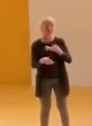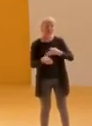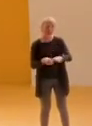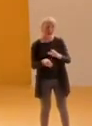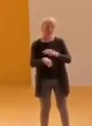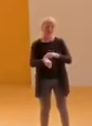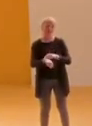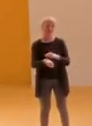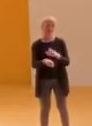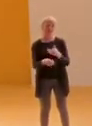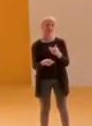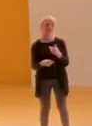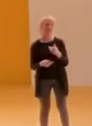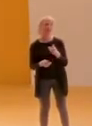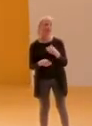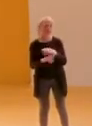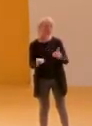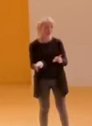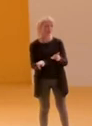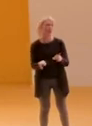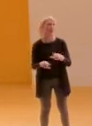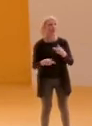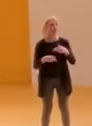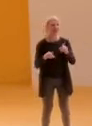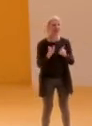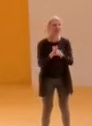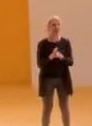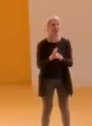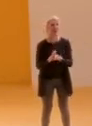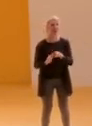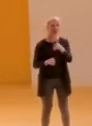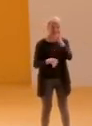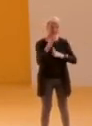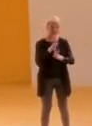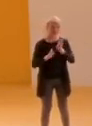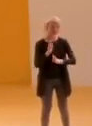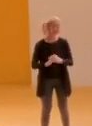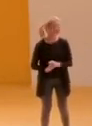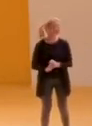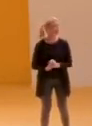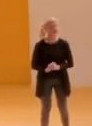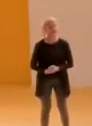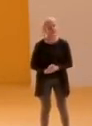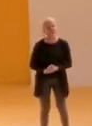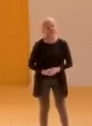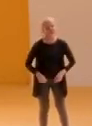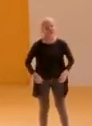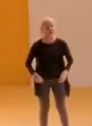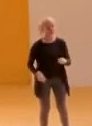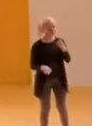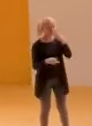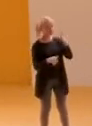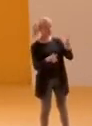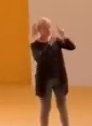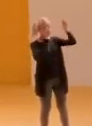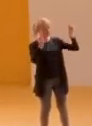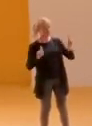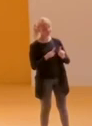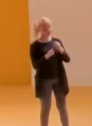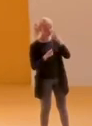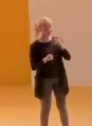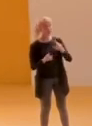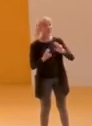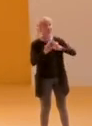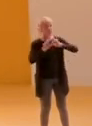konsumentów tutaj Mamy też macie państwo zaprezentowane jak w